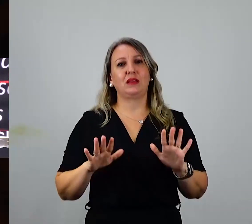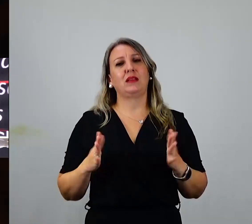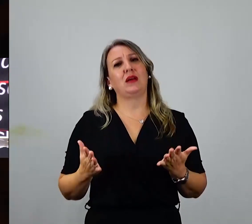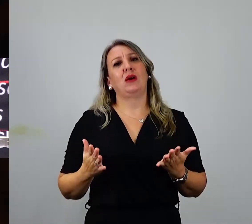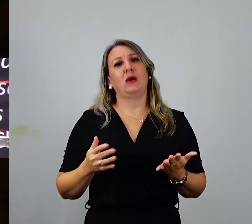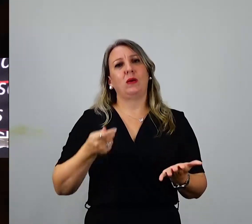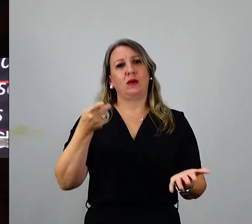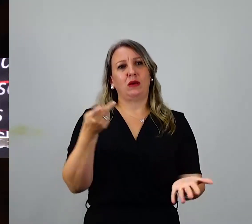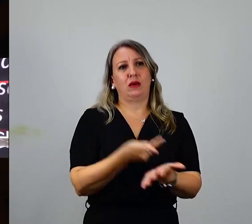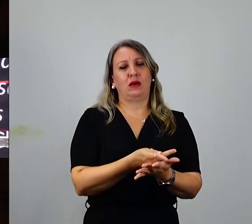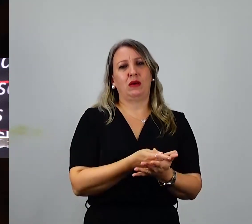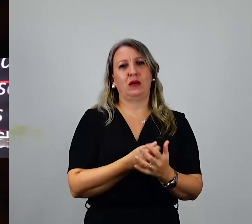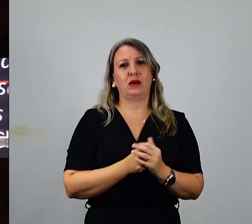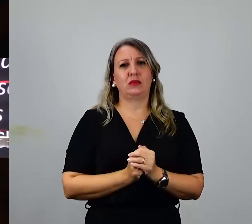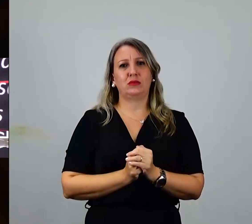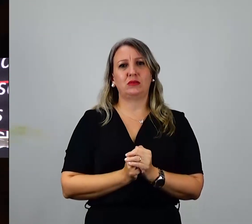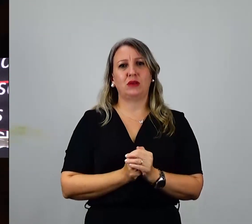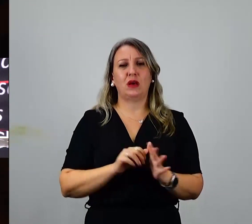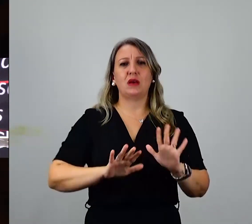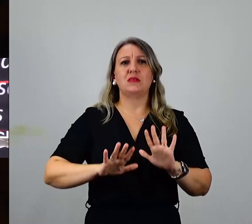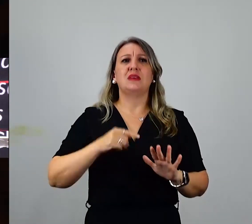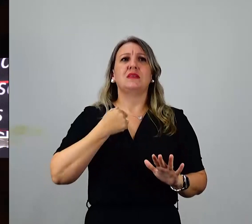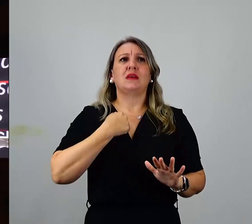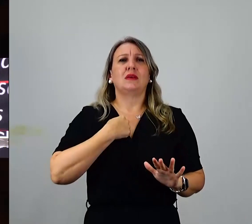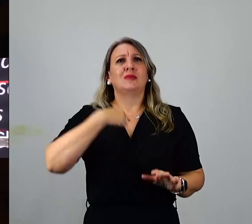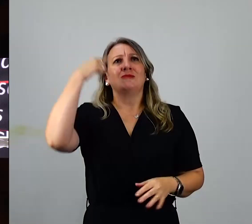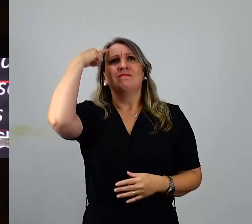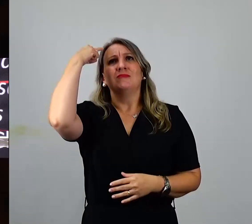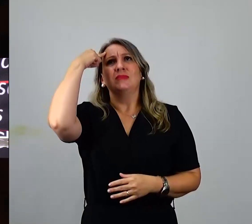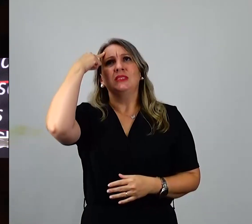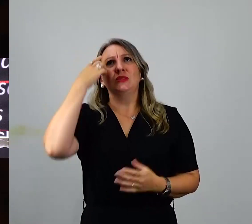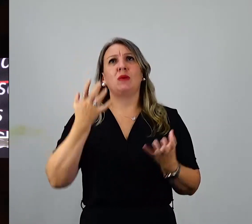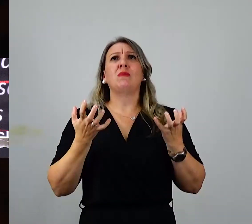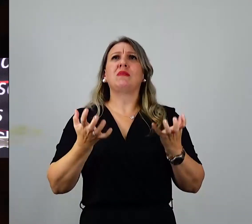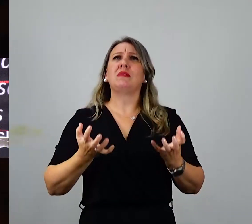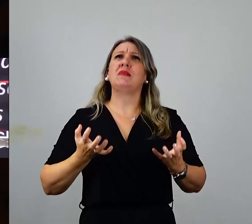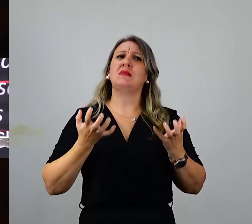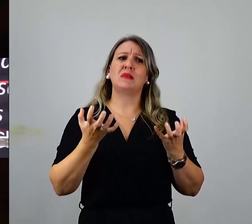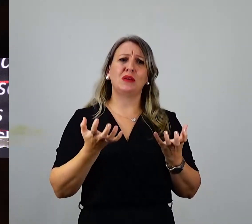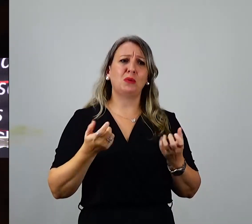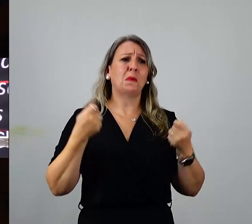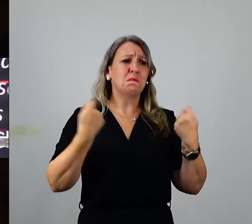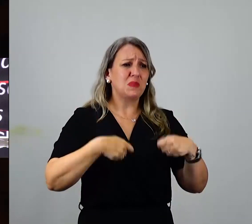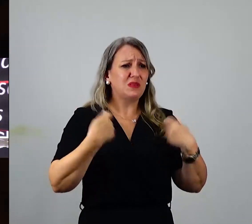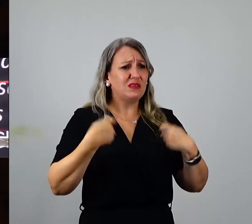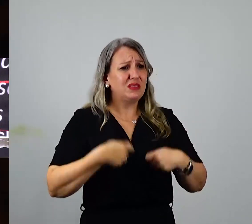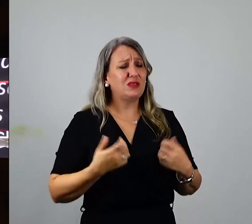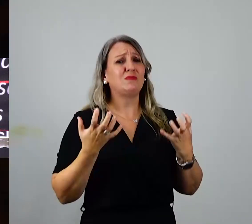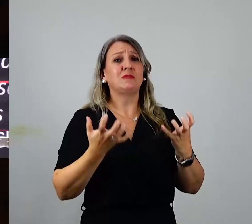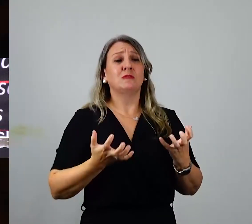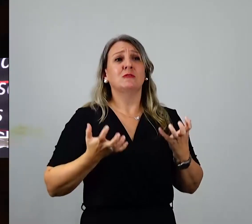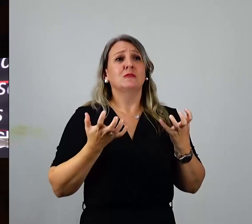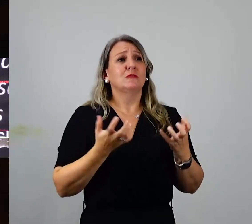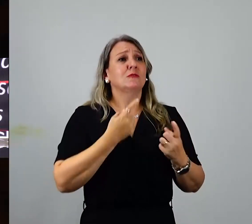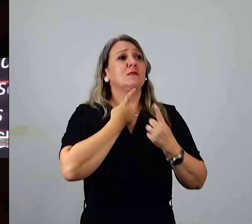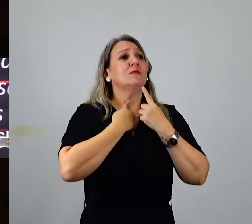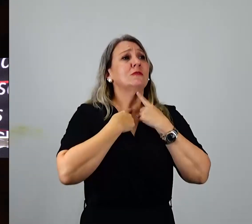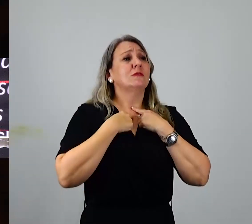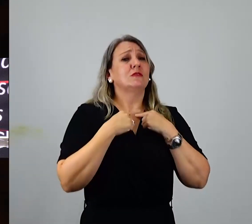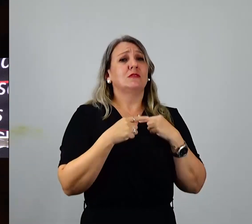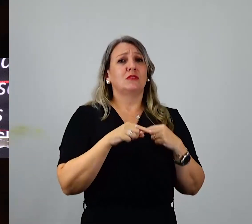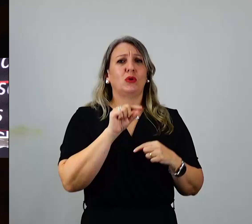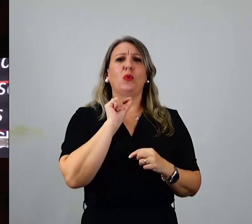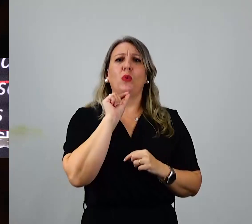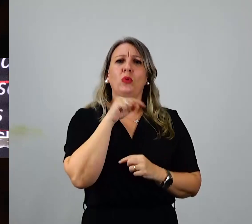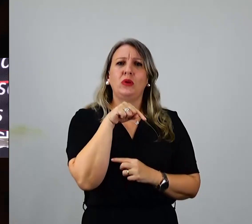preciso disso, e o Senhor não está me dando, então eu quero, e eu quero muito. O que é isso? Uma idolatria.